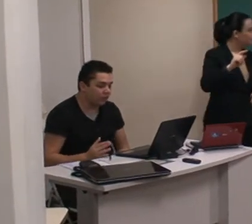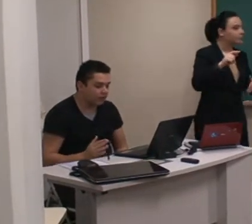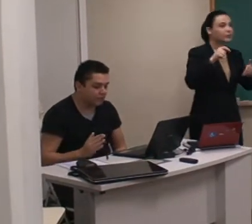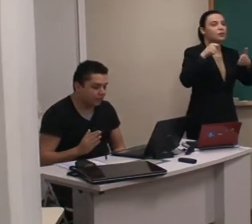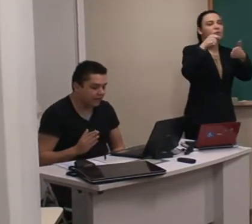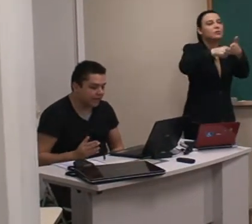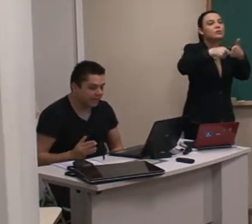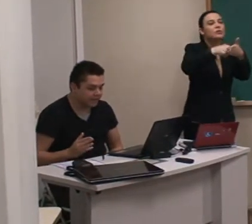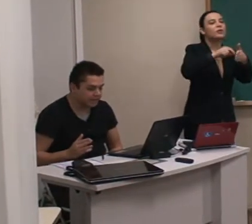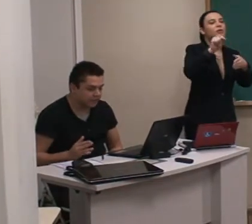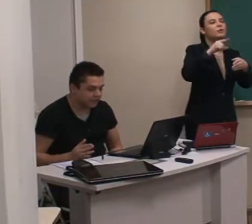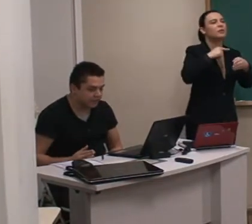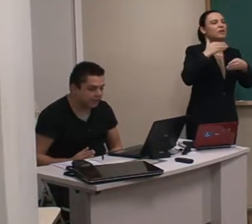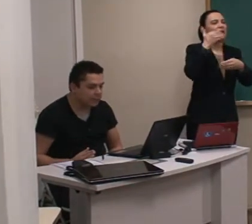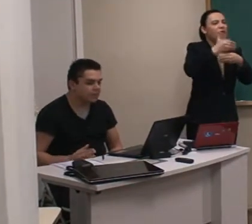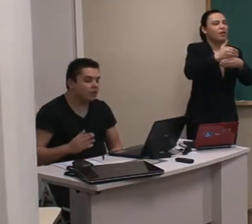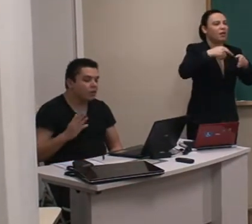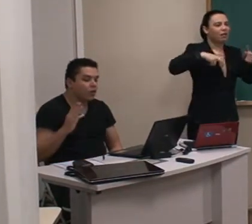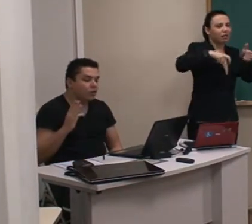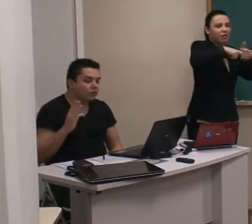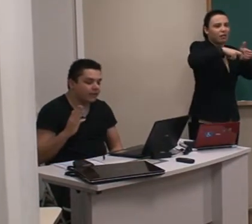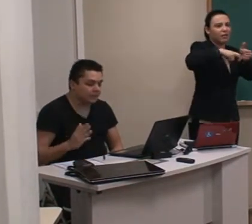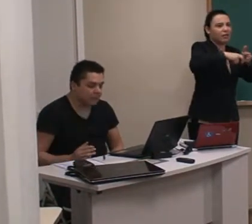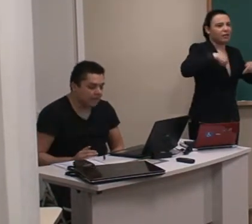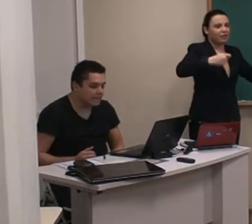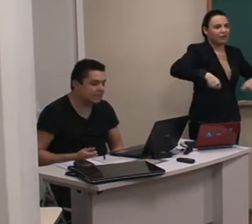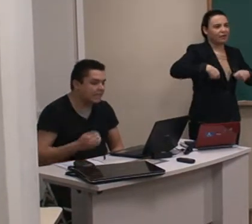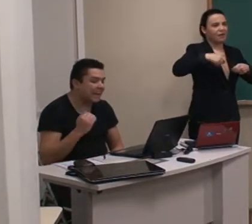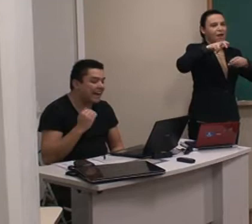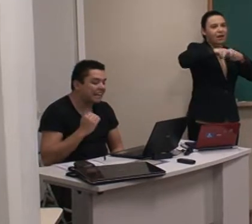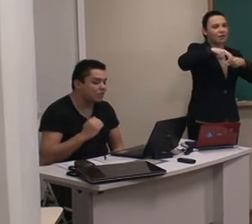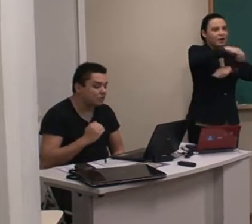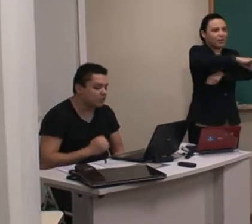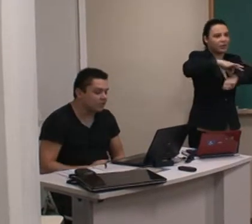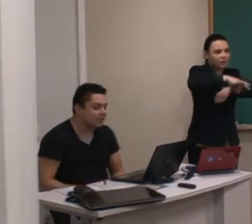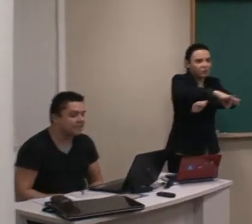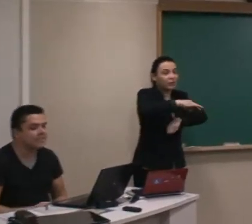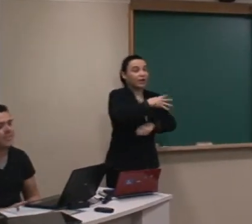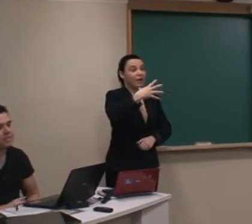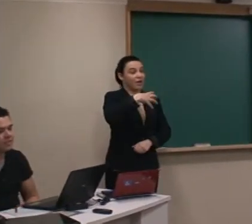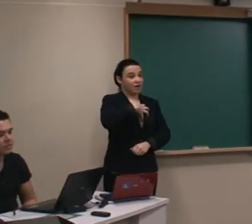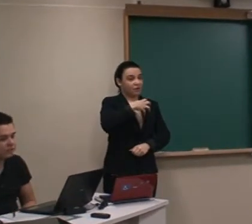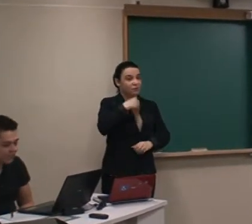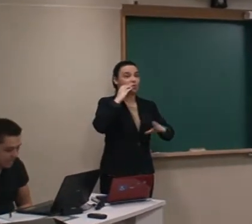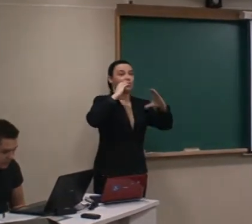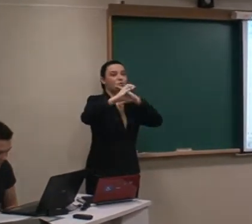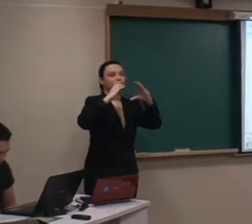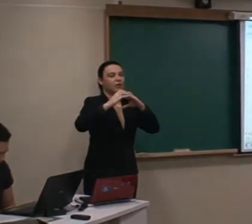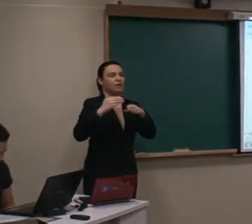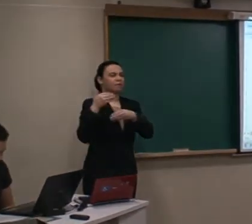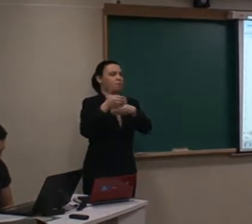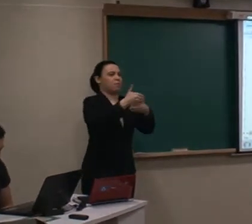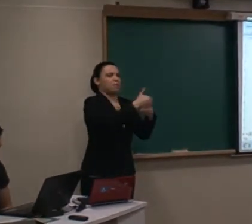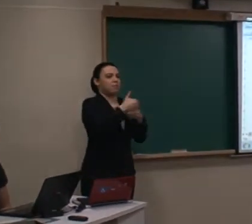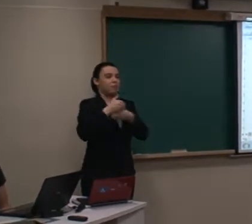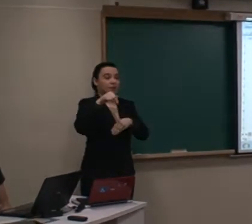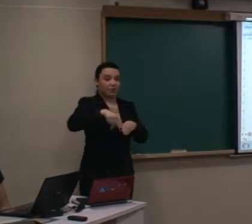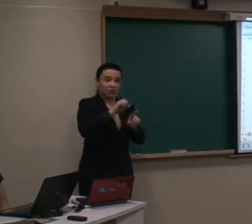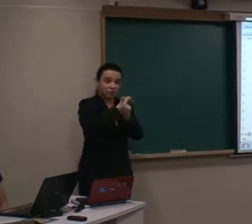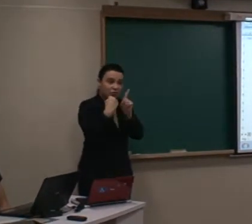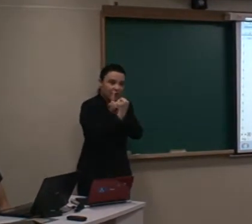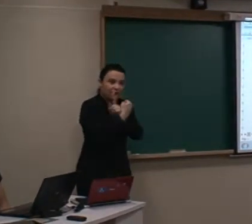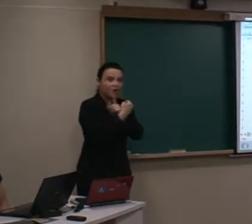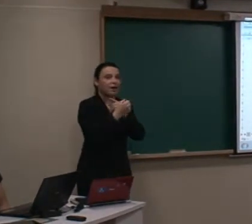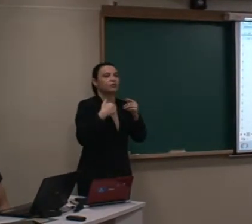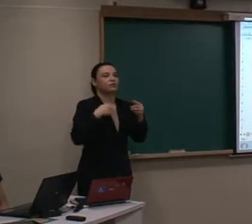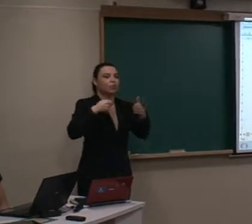todas as formas de barreiras arquitetônicas, comunicacionais e atitudinais existentes na sociedade.